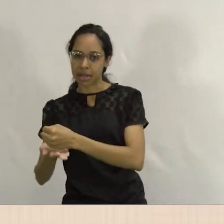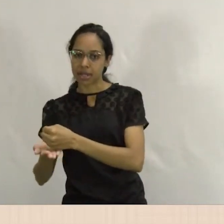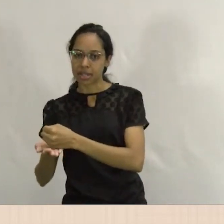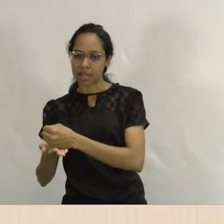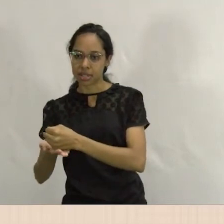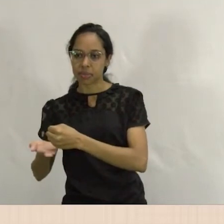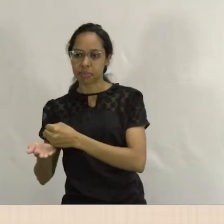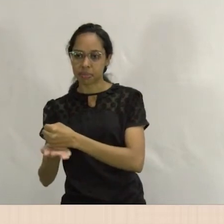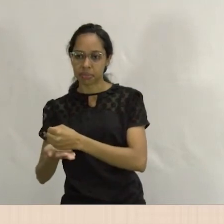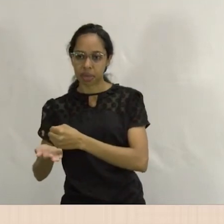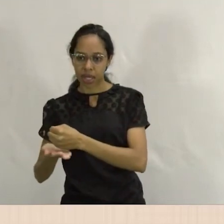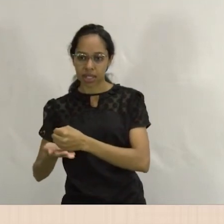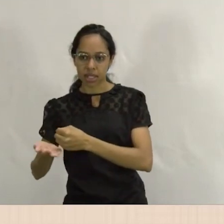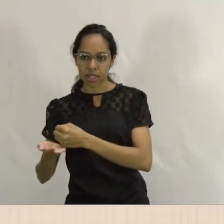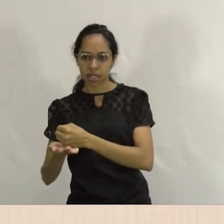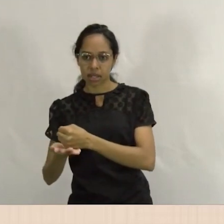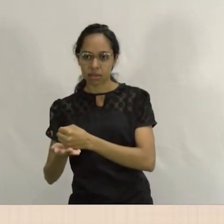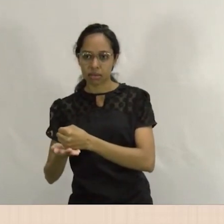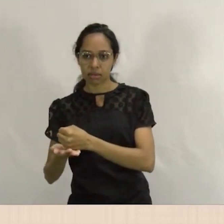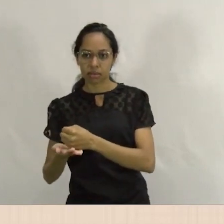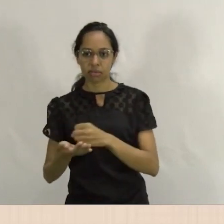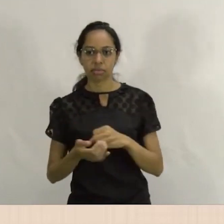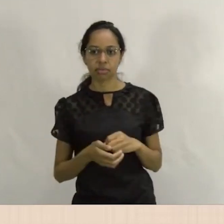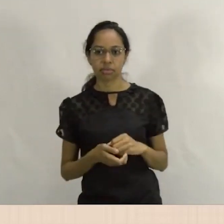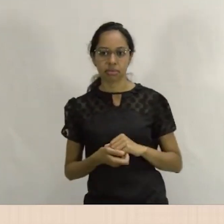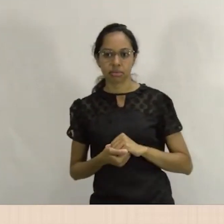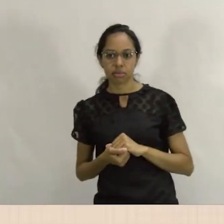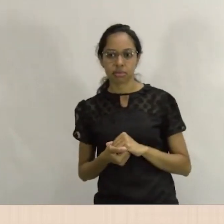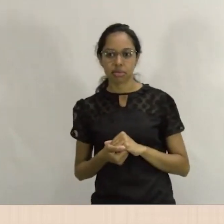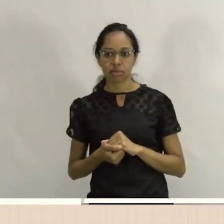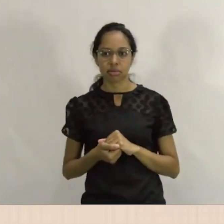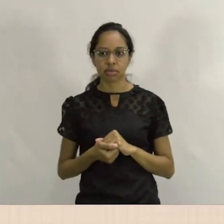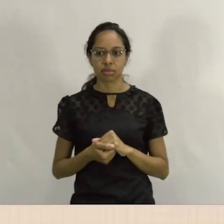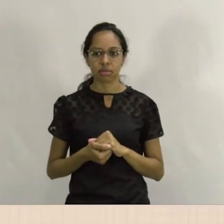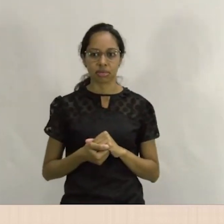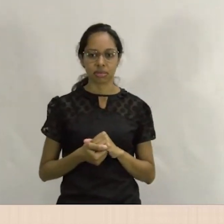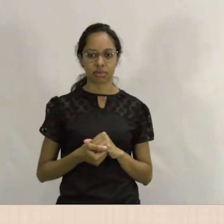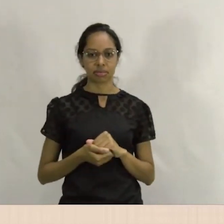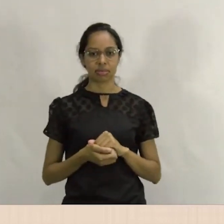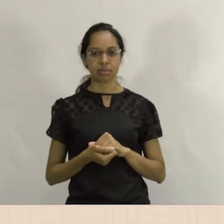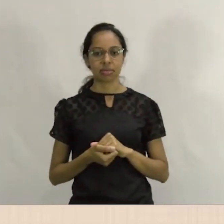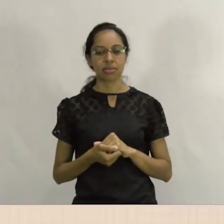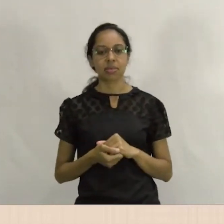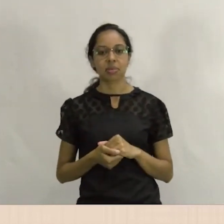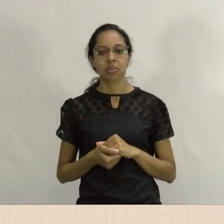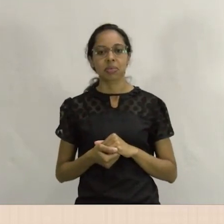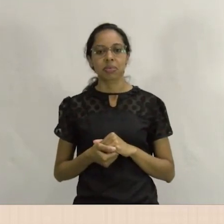falado é extraído de outro lugar, tudo é extraído da Bíblia.